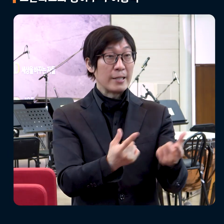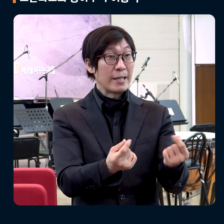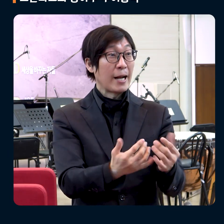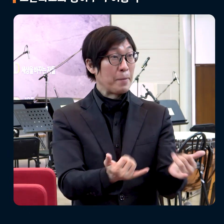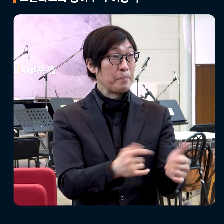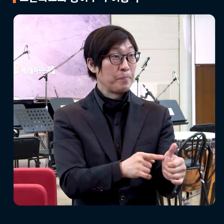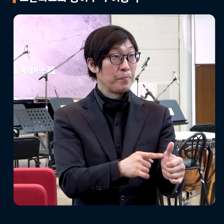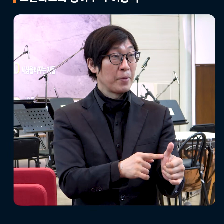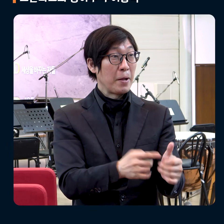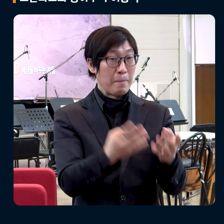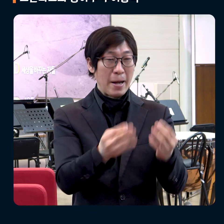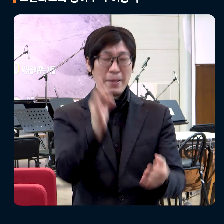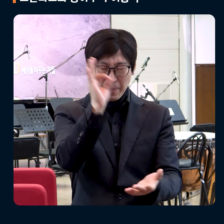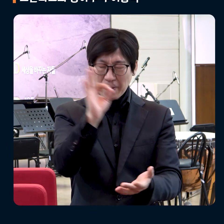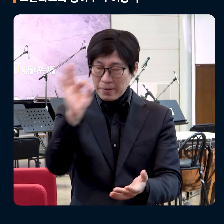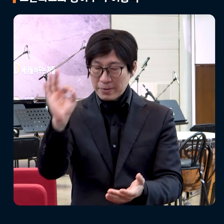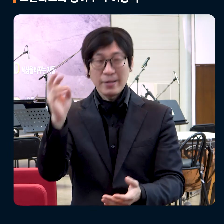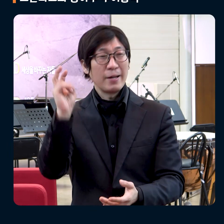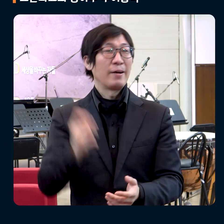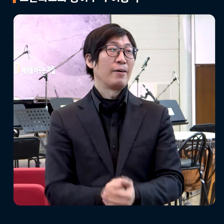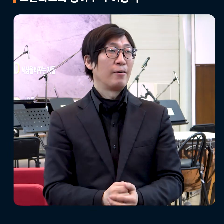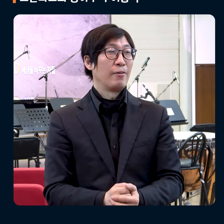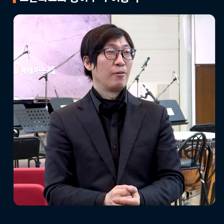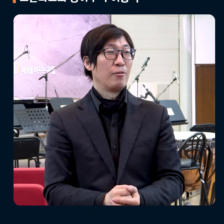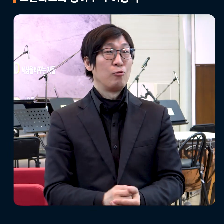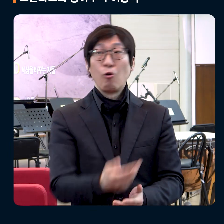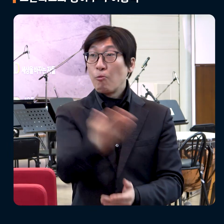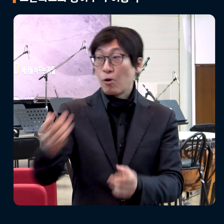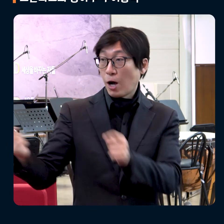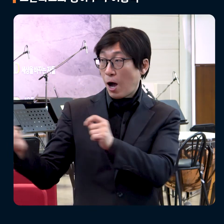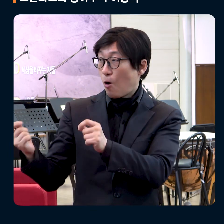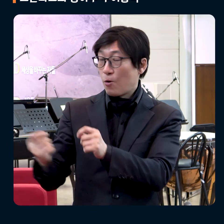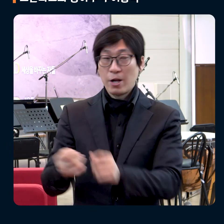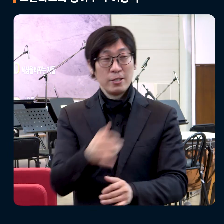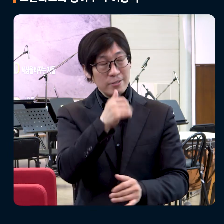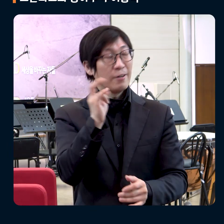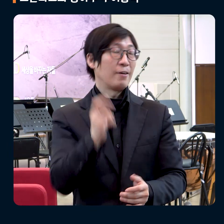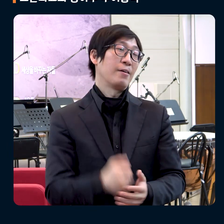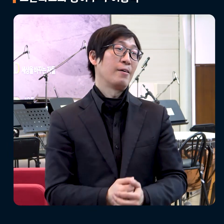사람들 많이 만납니다. 멀리 갈 것도 없어요. 우리 자녀들